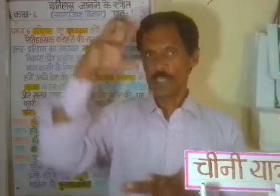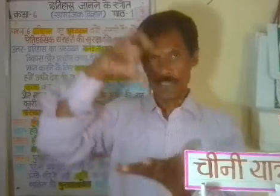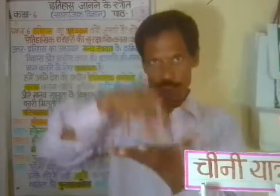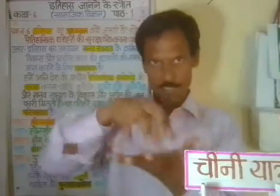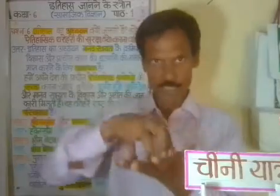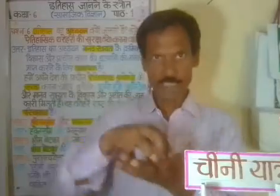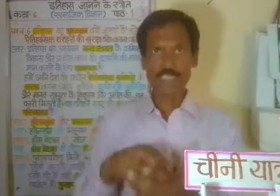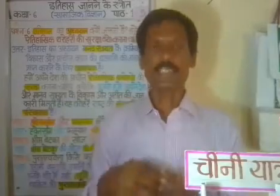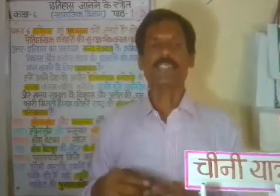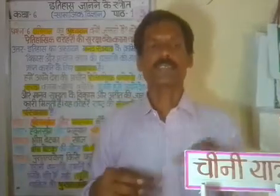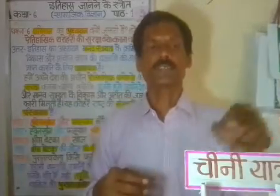चीनी